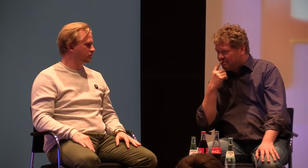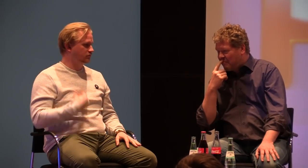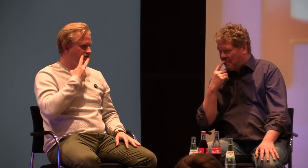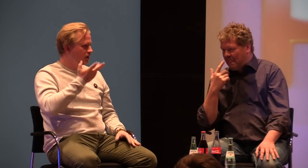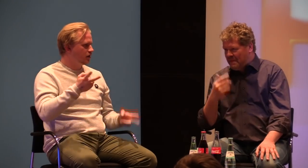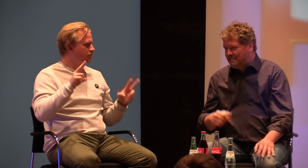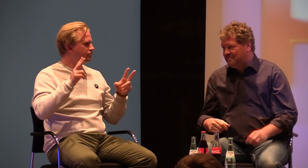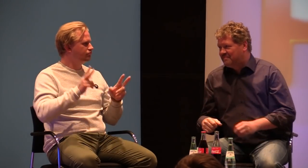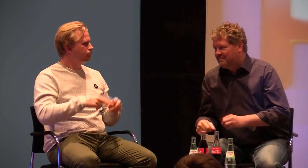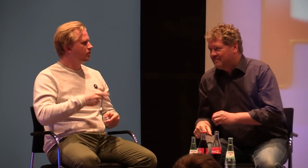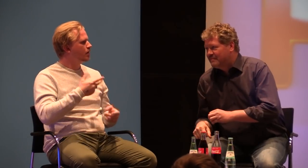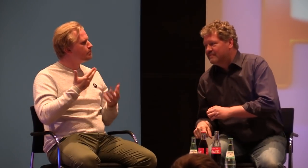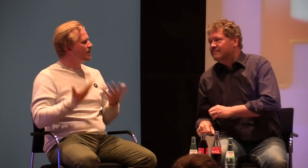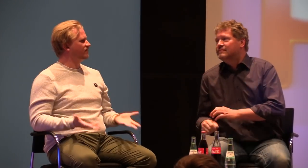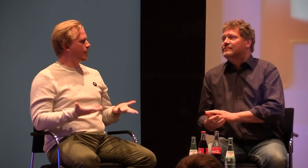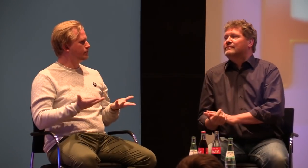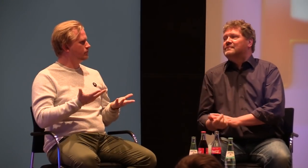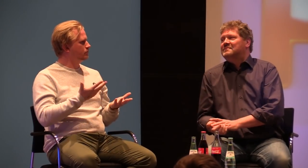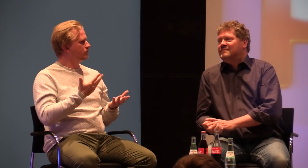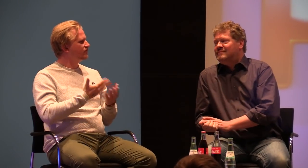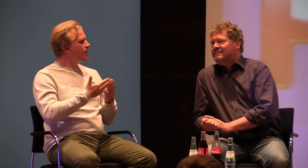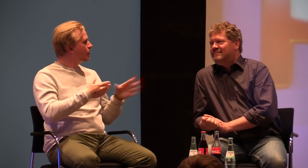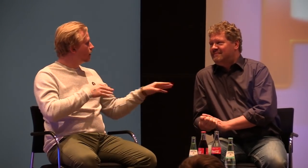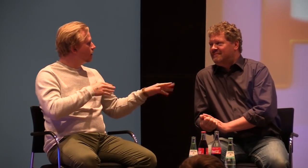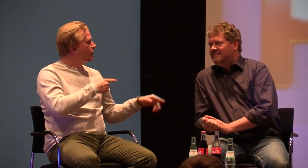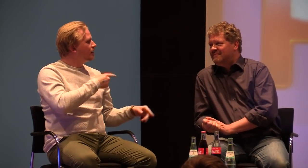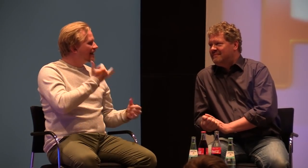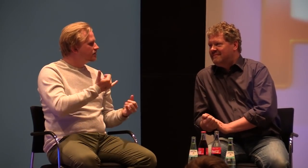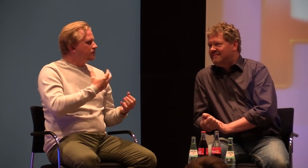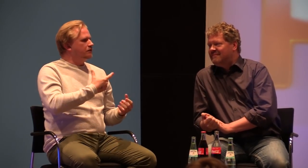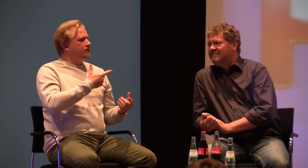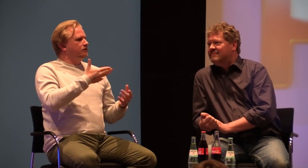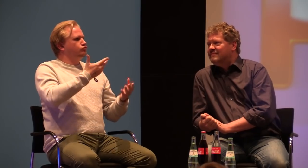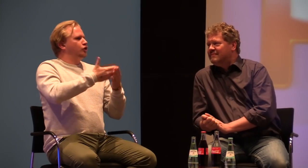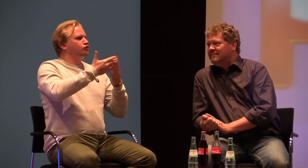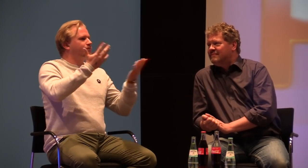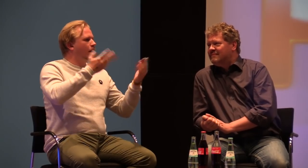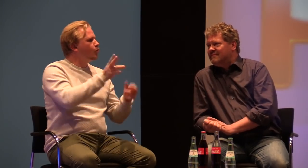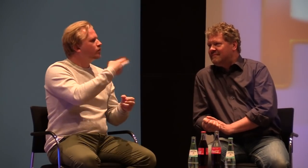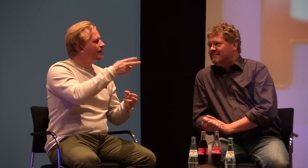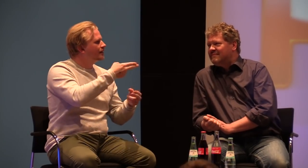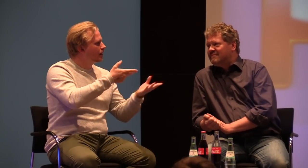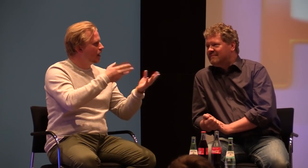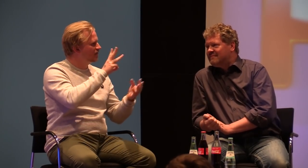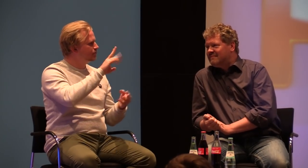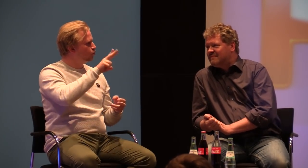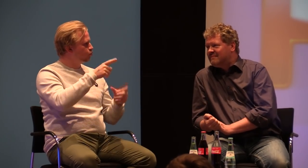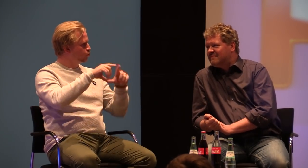verantwortlich. Und naja gut, ich meine, Informationen fehlen natürlich bei den Menschen, aber einige sind sich auch einfach zu bequem, um da sich